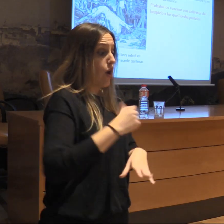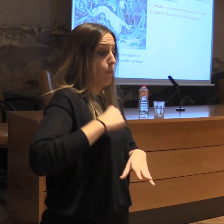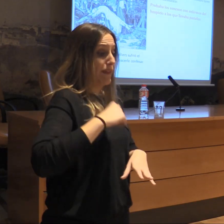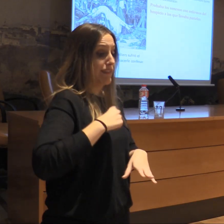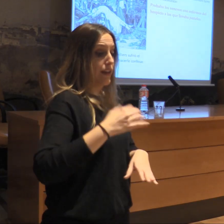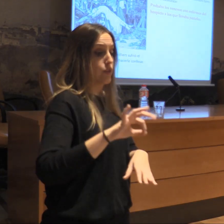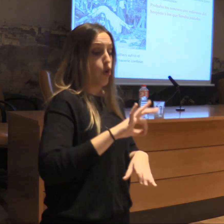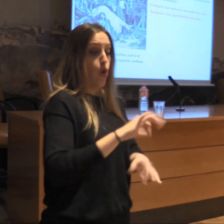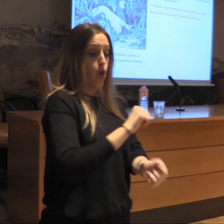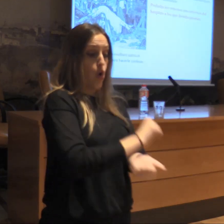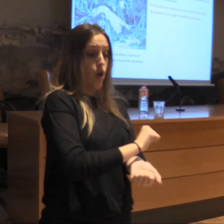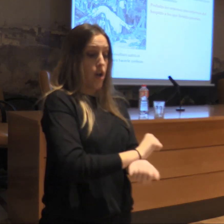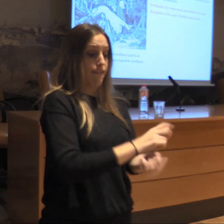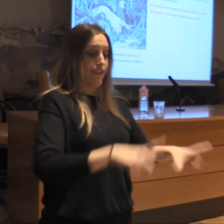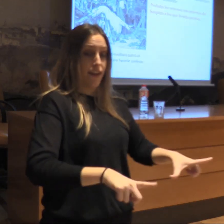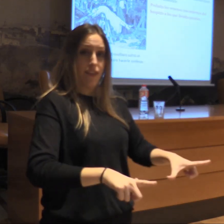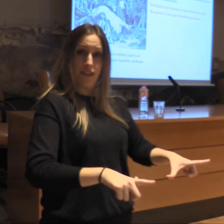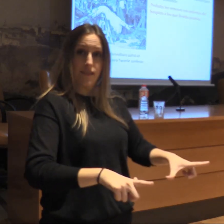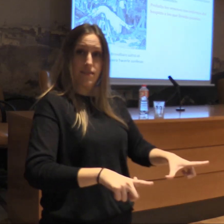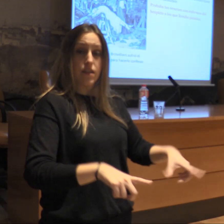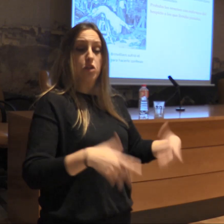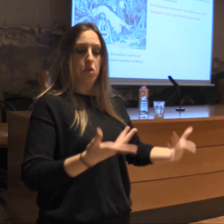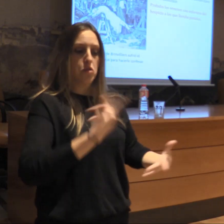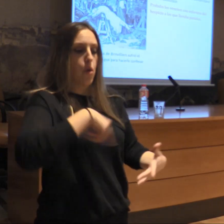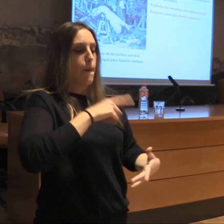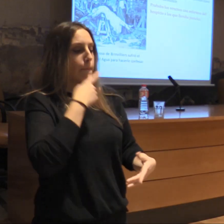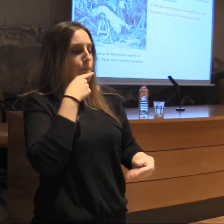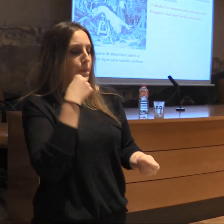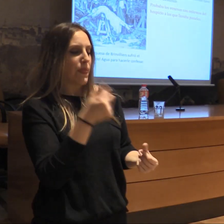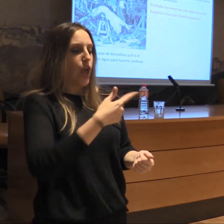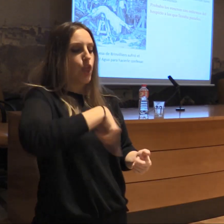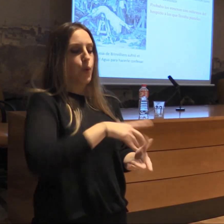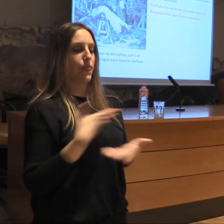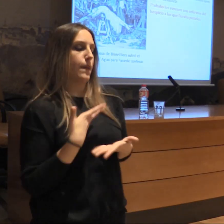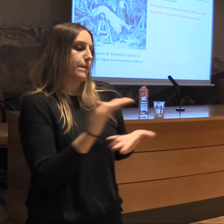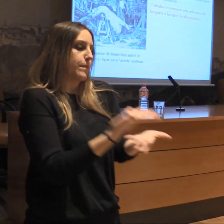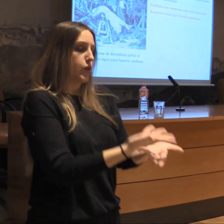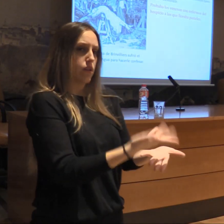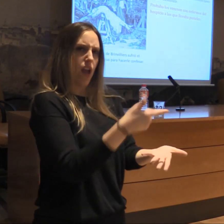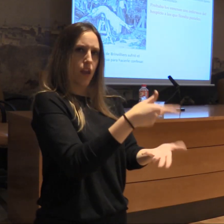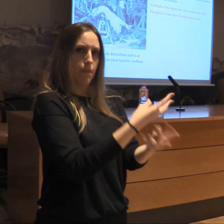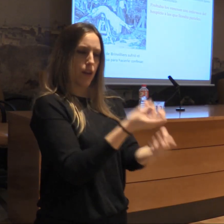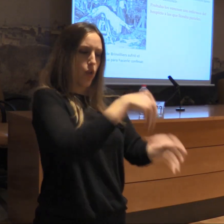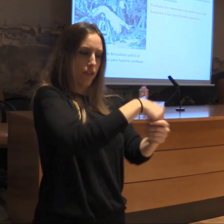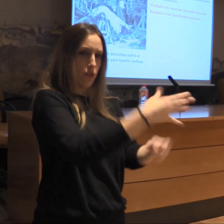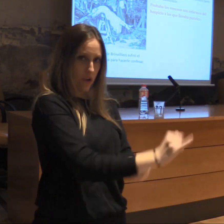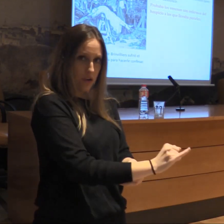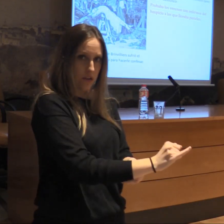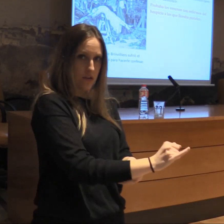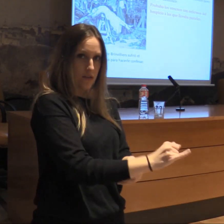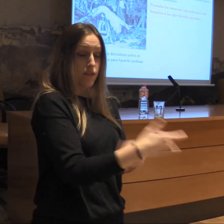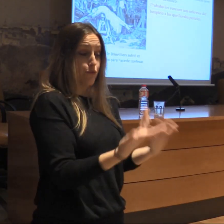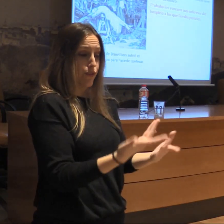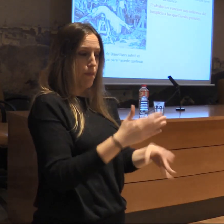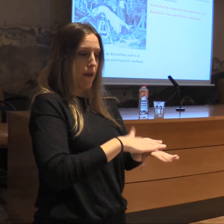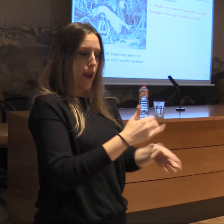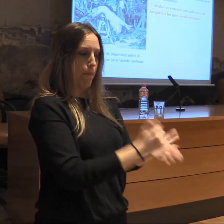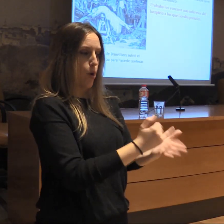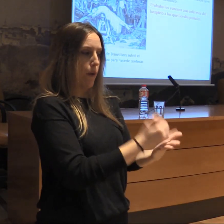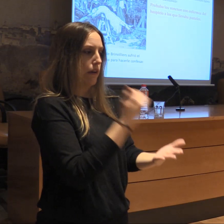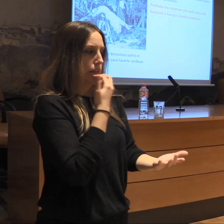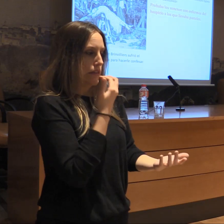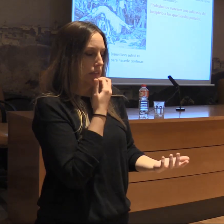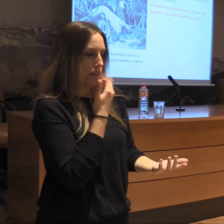cárceles. Entonces ella ejercía de buena samaritana y de paso iba viendo cuáles eran las mejores dosis o